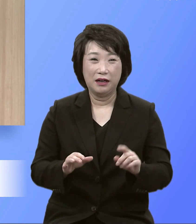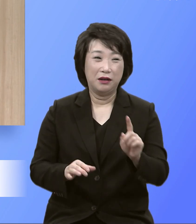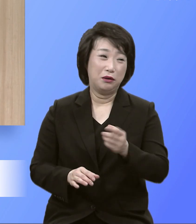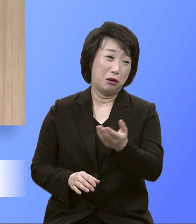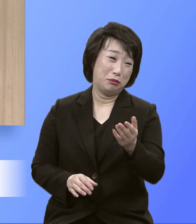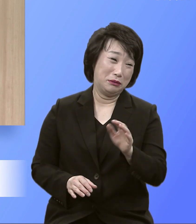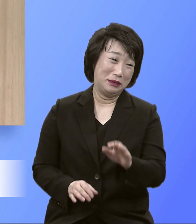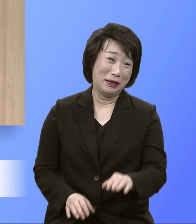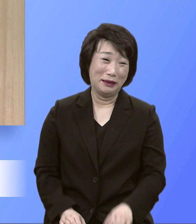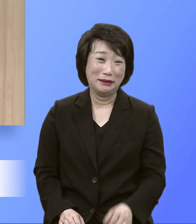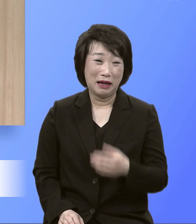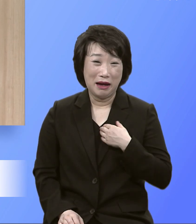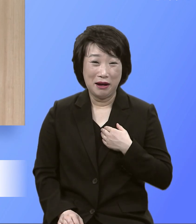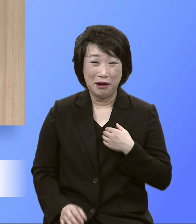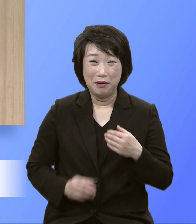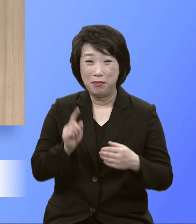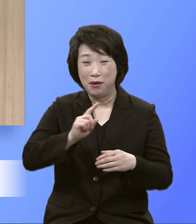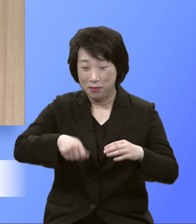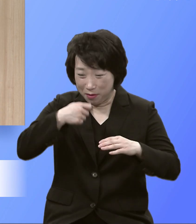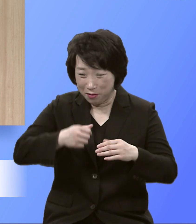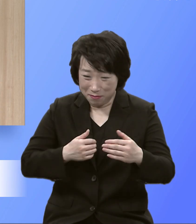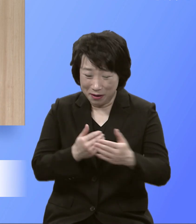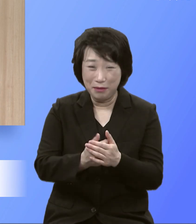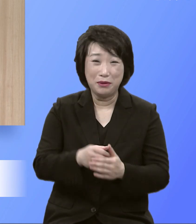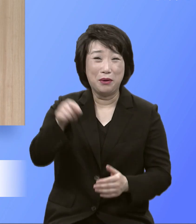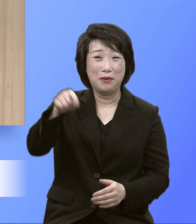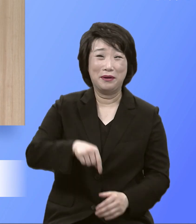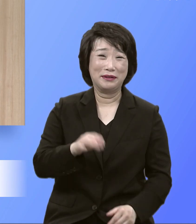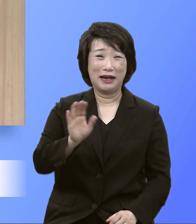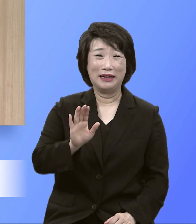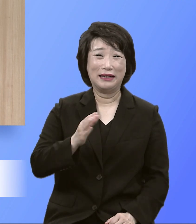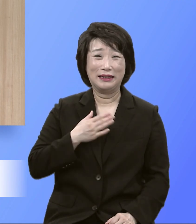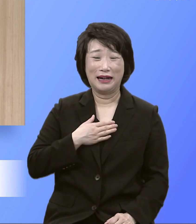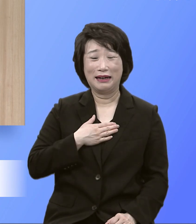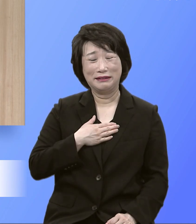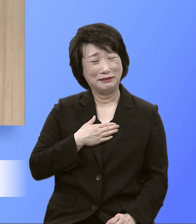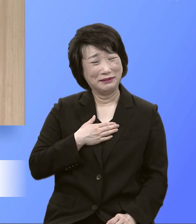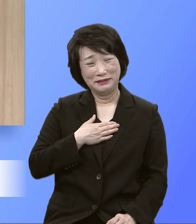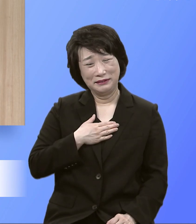뭐 배부르게 뭘 먹기를 했어, 뭘 했어.